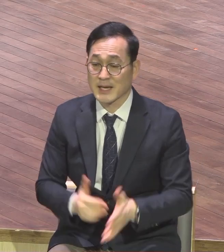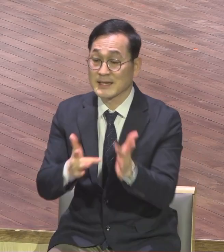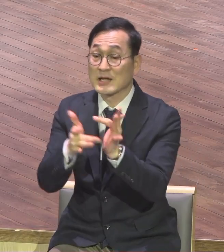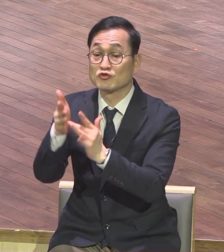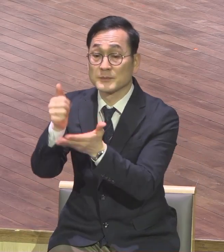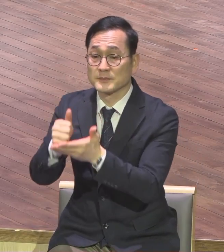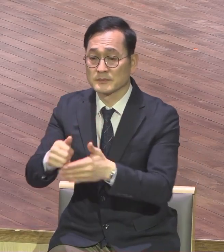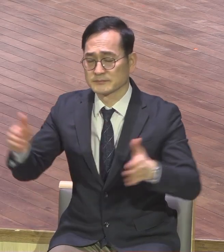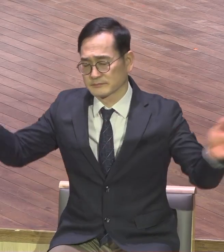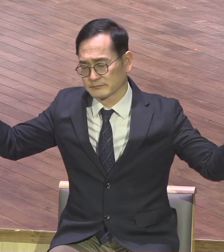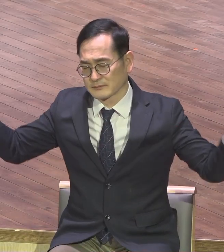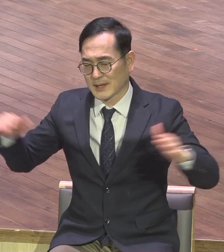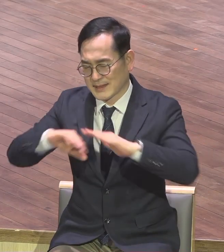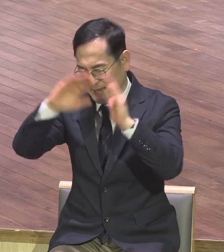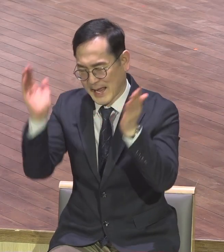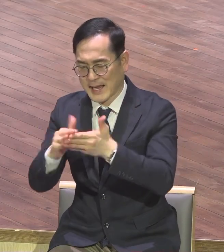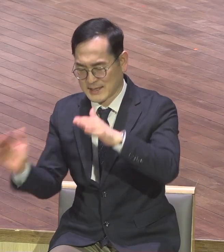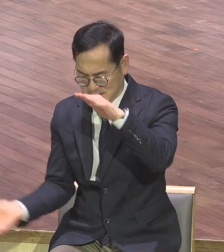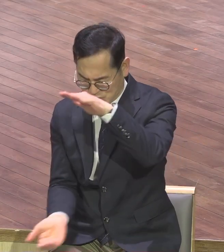이루었다.